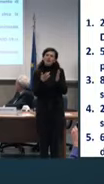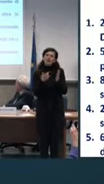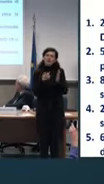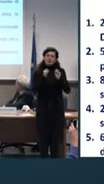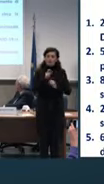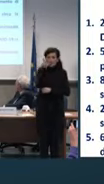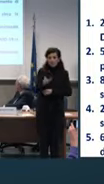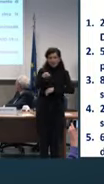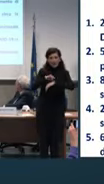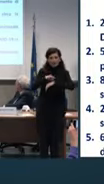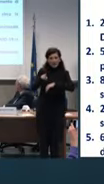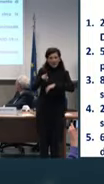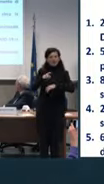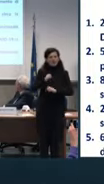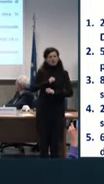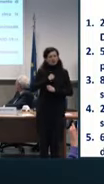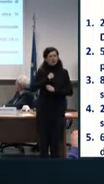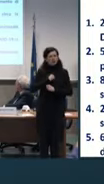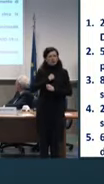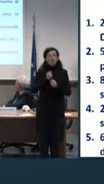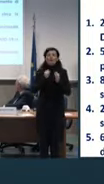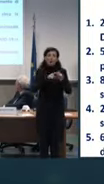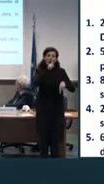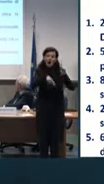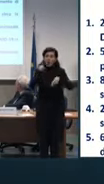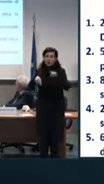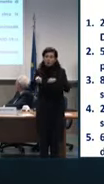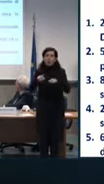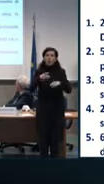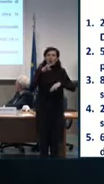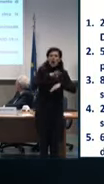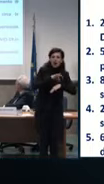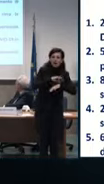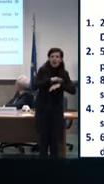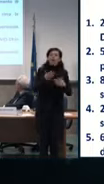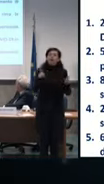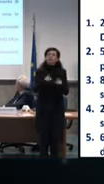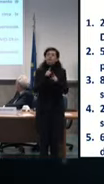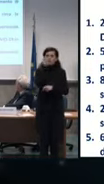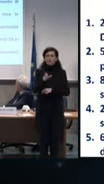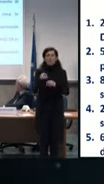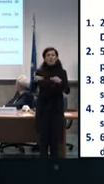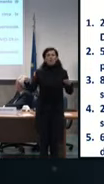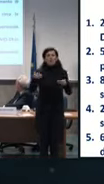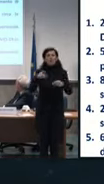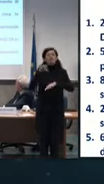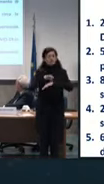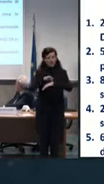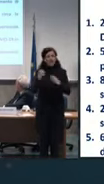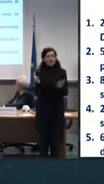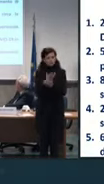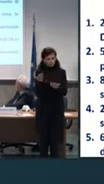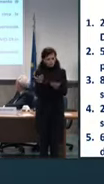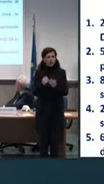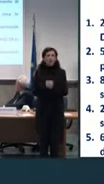andare in sofferenza perché in alcuni casi alcune persone potevano essere ammalarsi alcuni professionisti sono difficoltà anche a